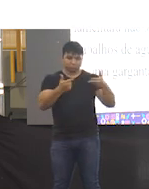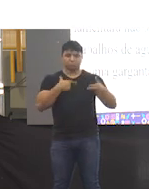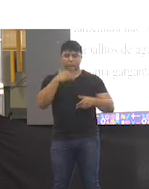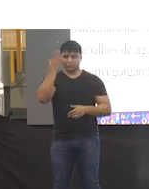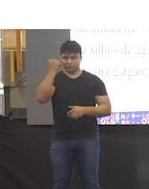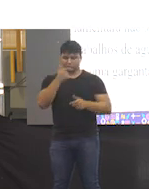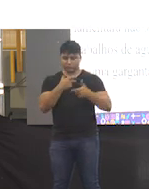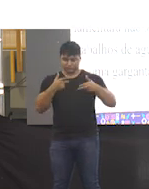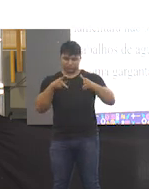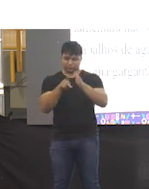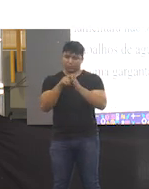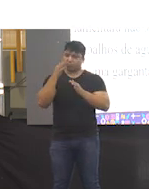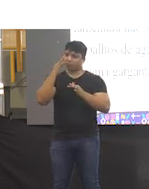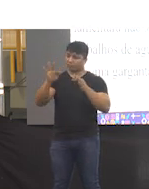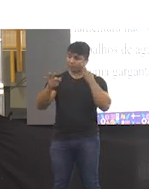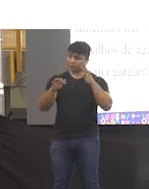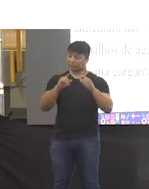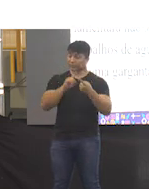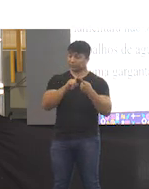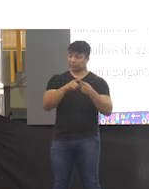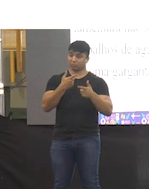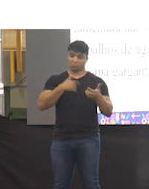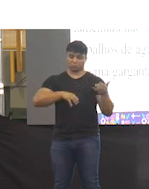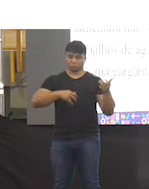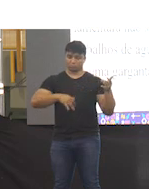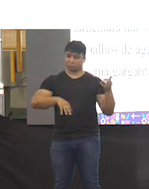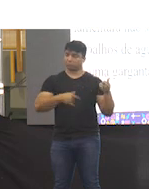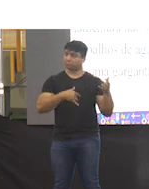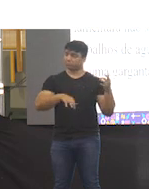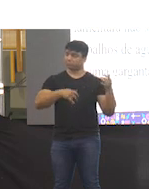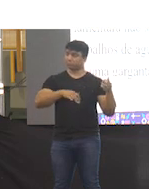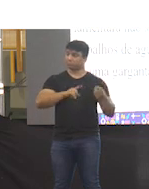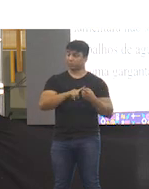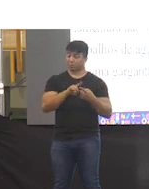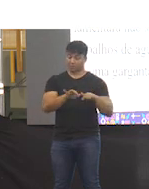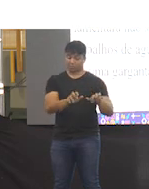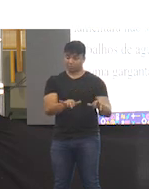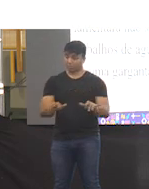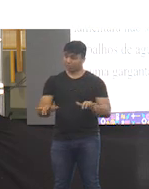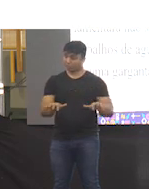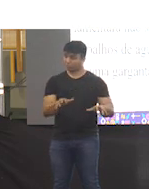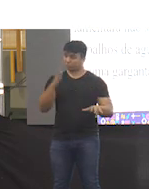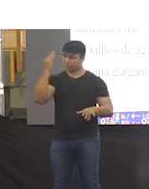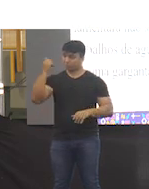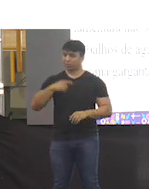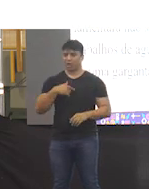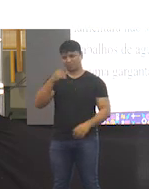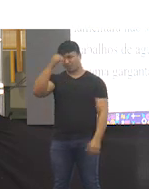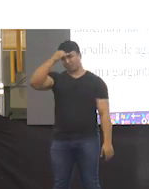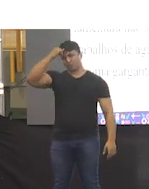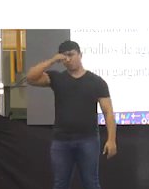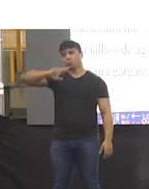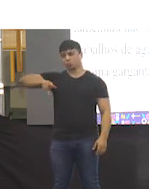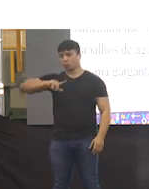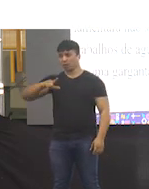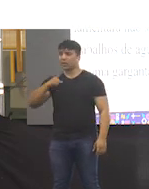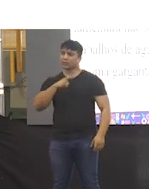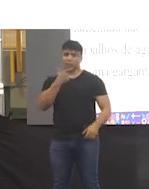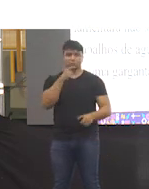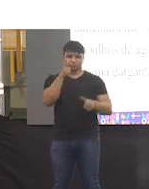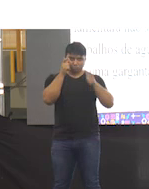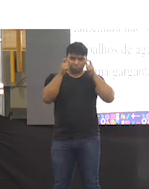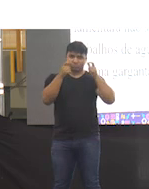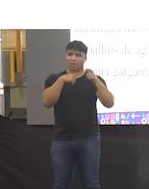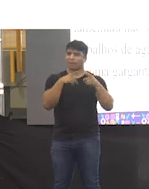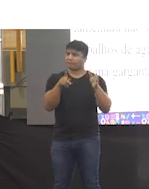sabia rudimentos de francês e tocava modinhas sentimentais ao violão e ao piano. Não era estúpida, tinha a intuição perfeita